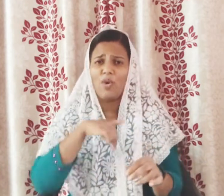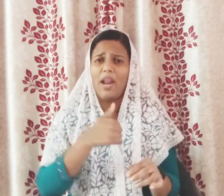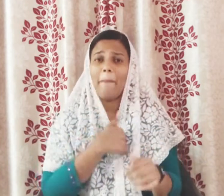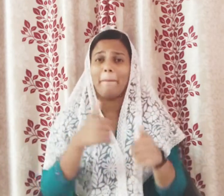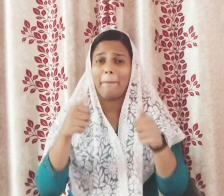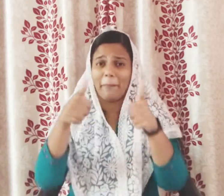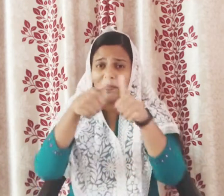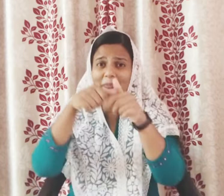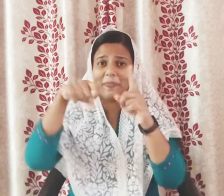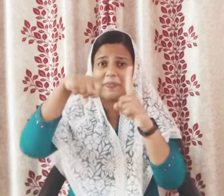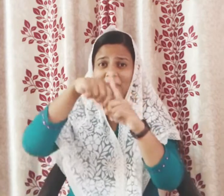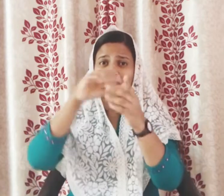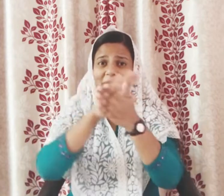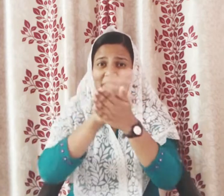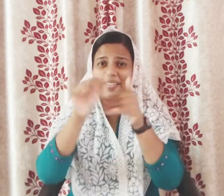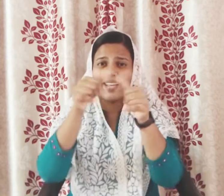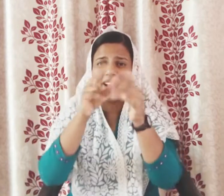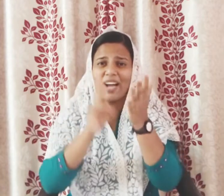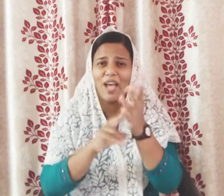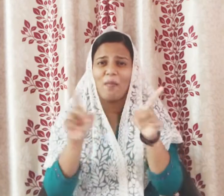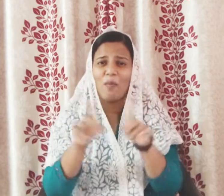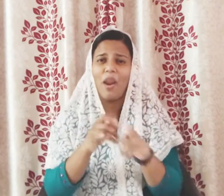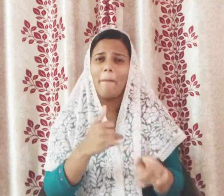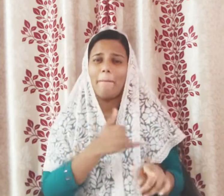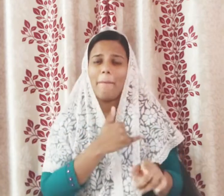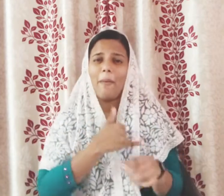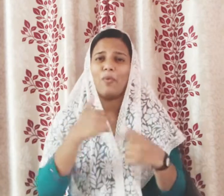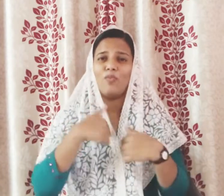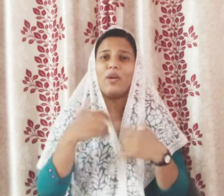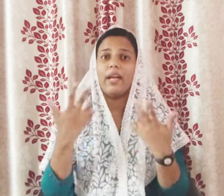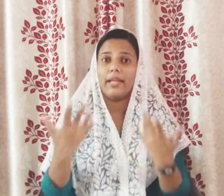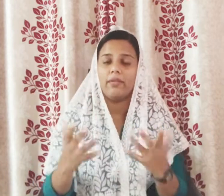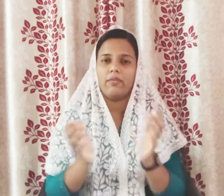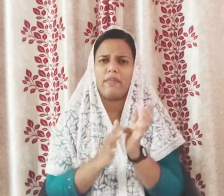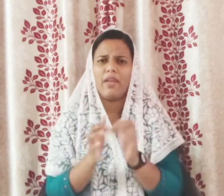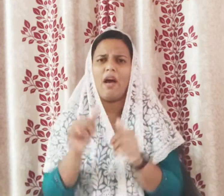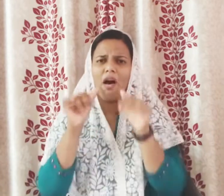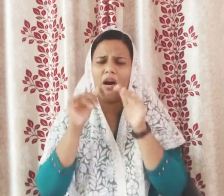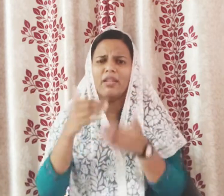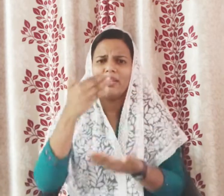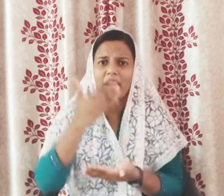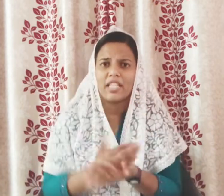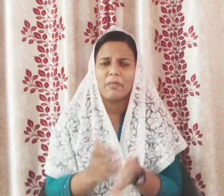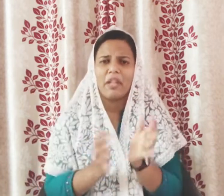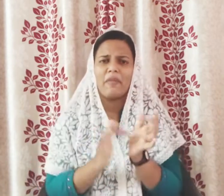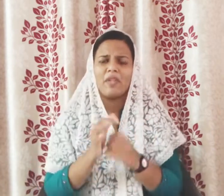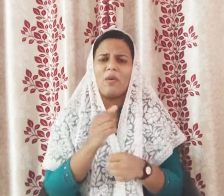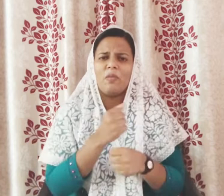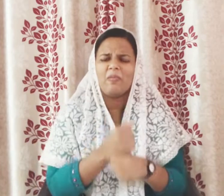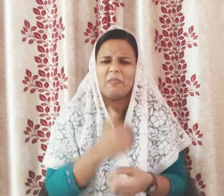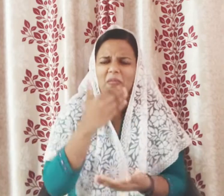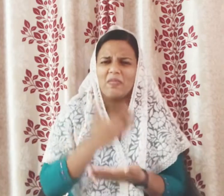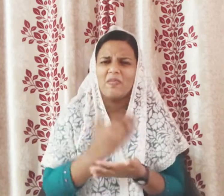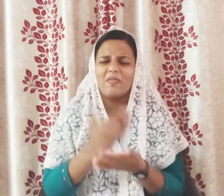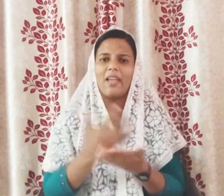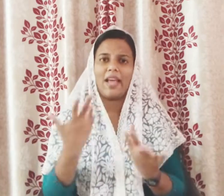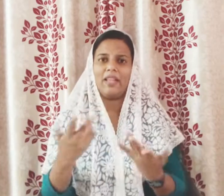എന്നിലുള്ള ആഘാൻ, എന്നിലുള്ള പാപം എന്താണോ അങ്ങയുടെ അനുഗ്രഹത്തിന് തടസ്സമായി, അങ്ങയുടെ പ്രസൻസ് അനുഭവിക്കുന്നതിന് തടസ്സമായി,